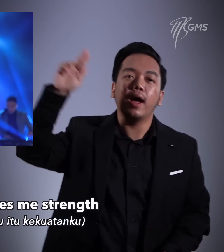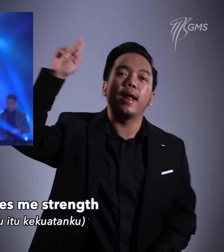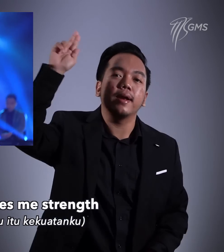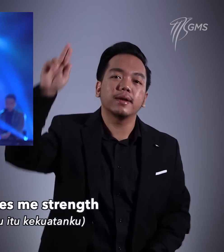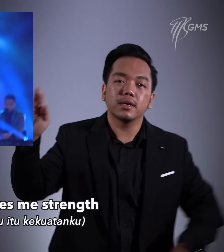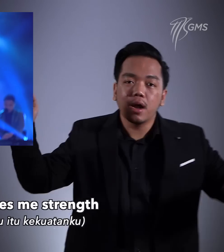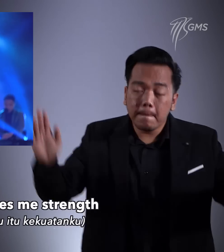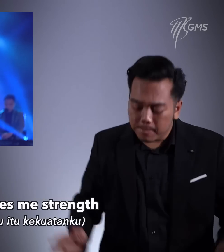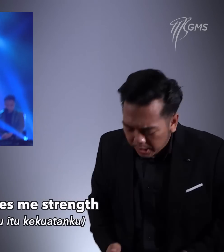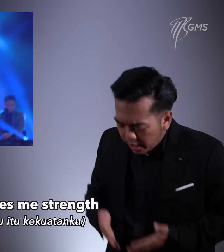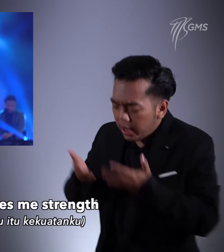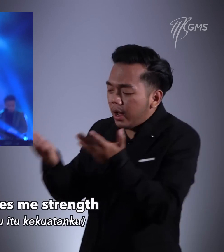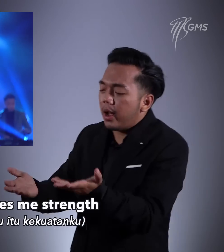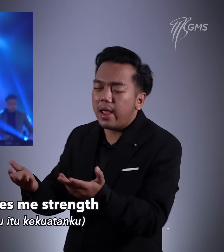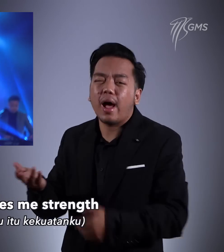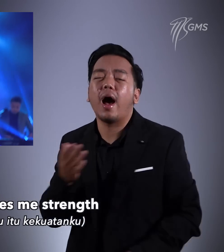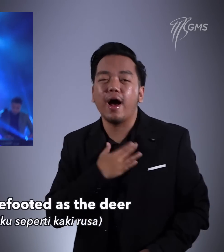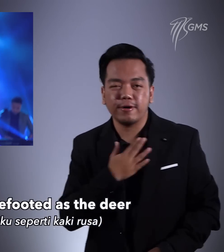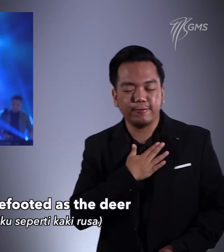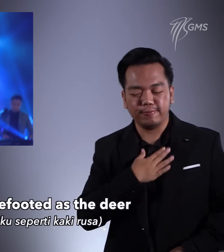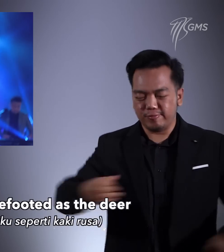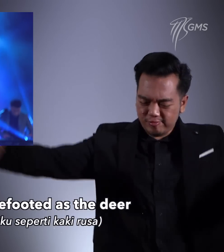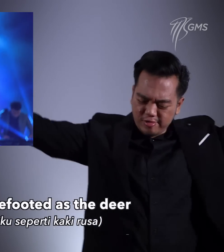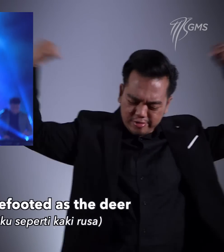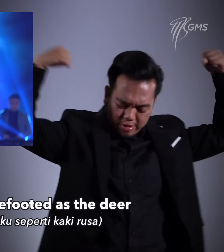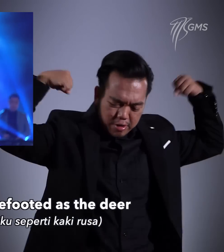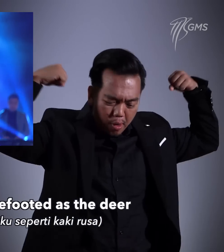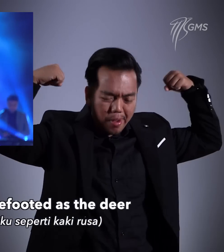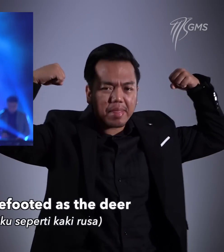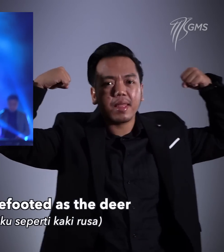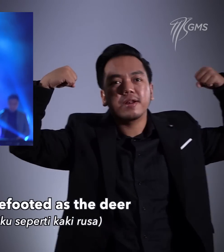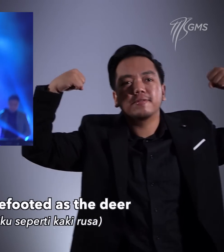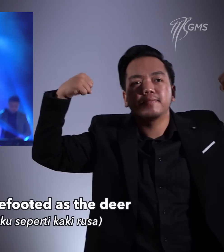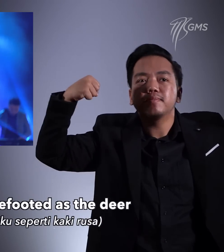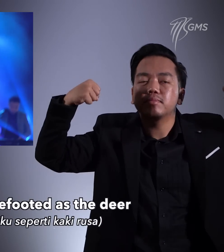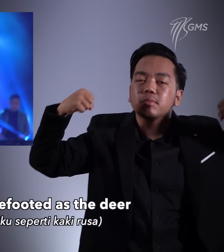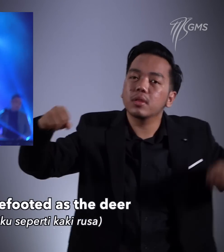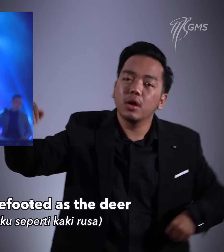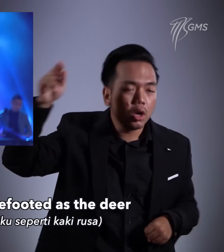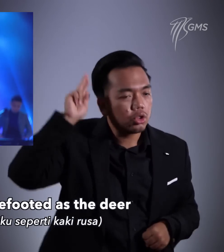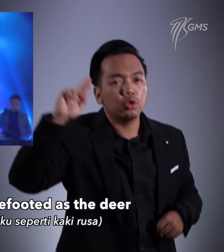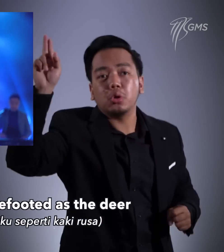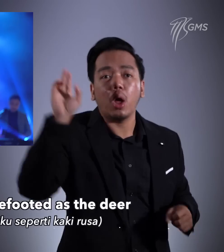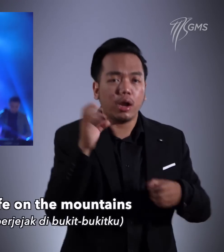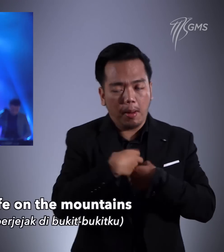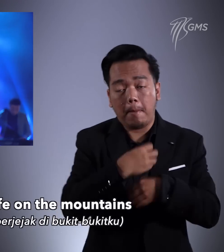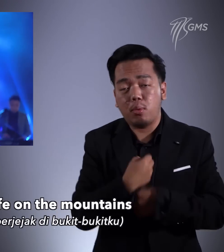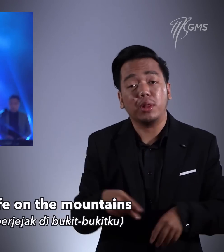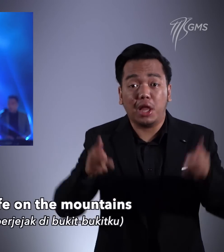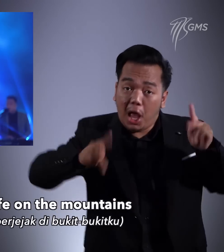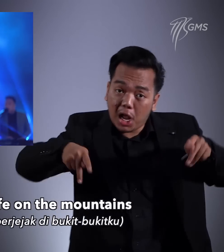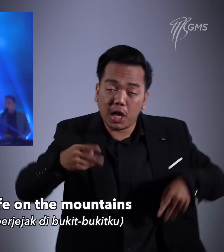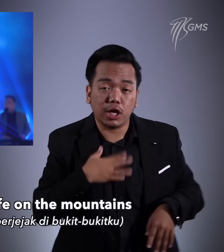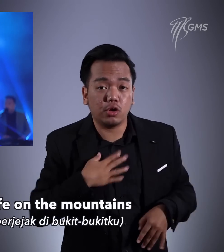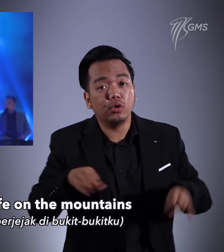The Lord gives me strength. He makes